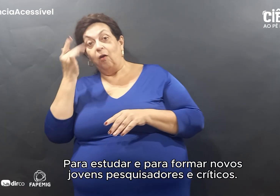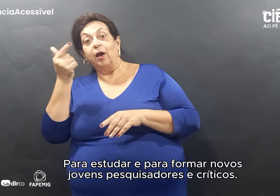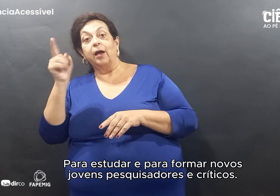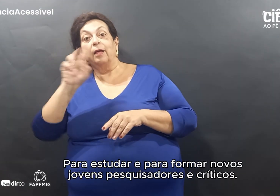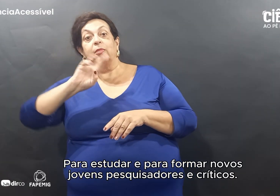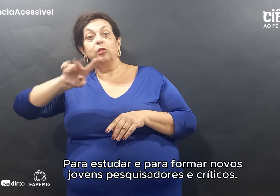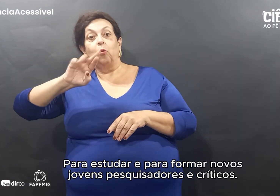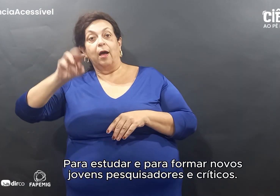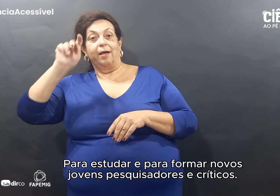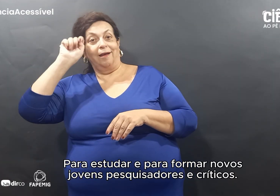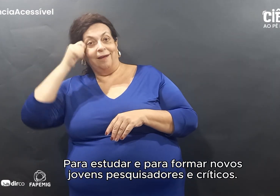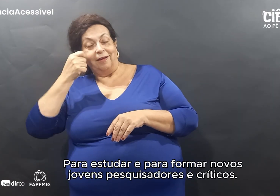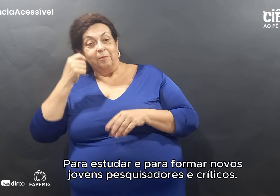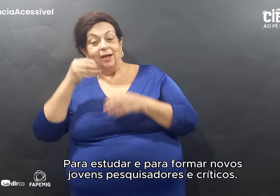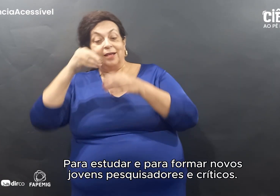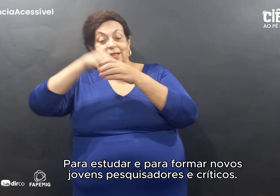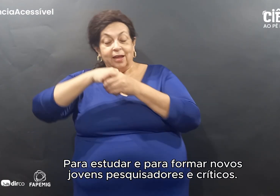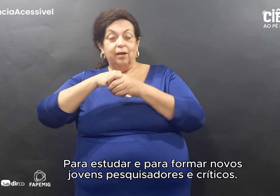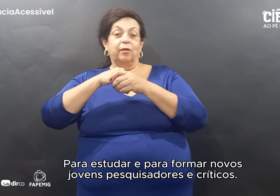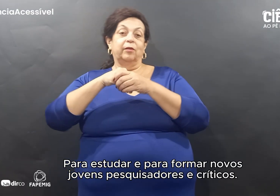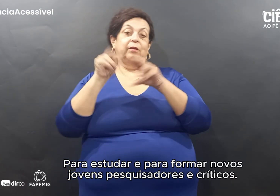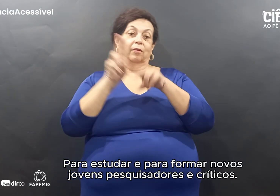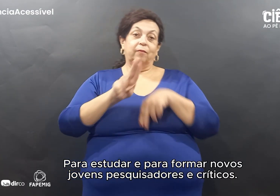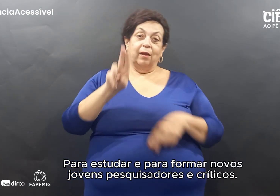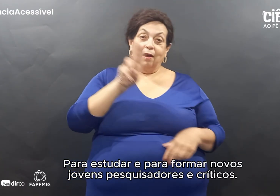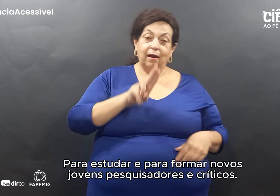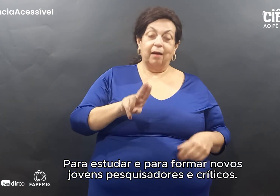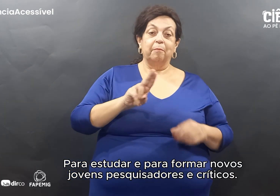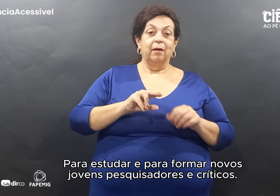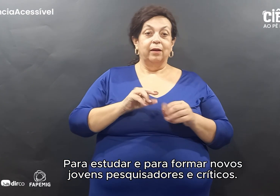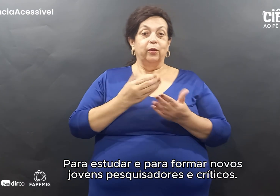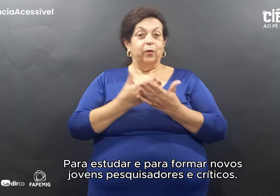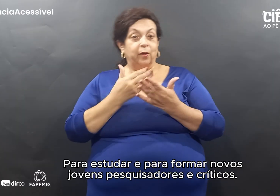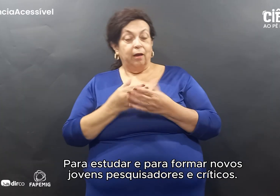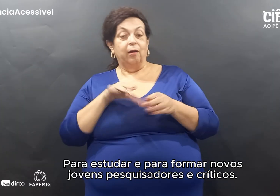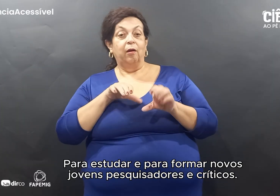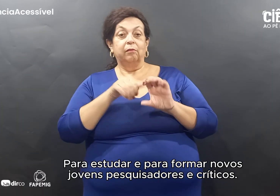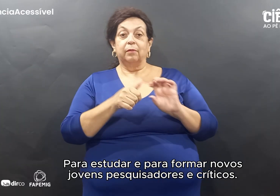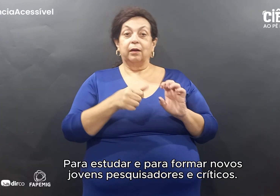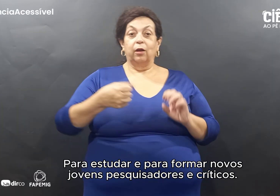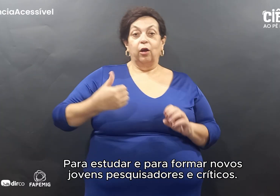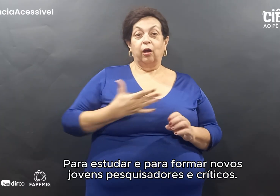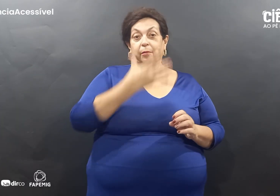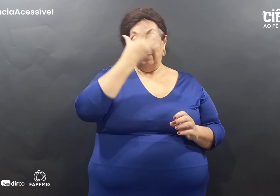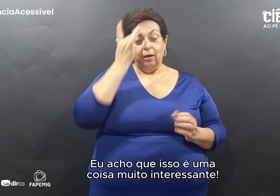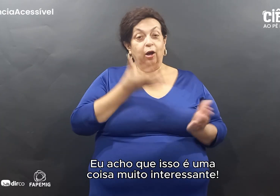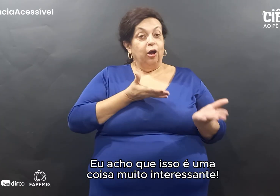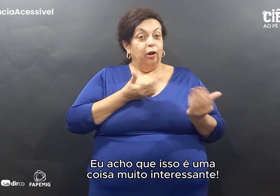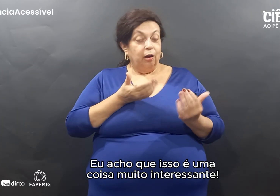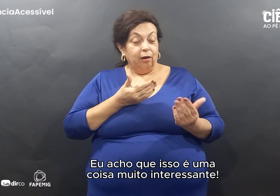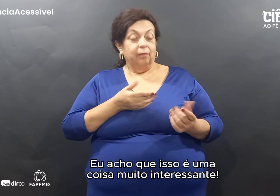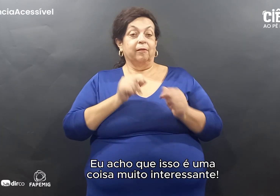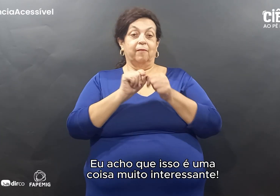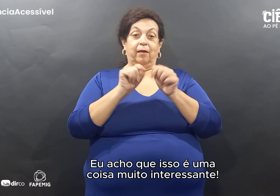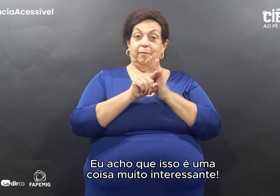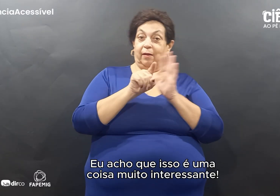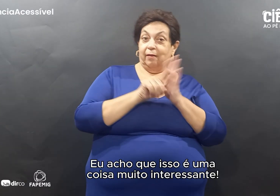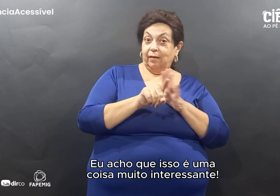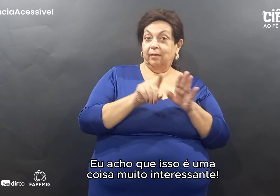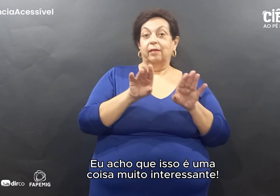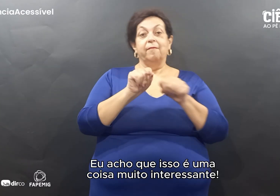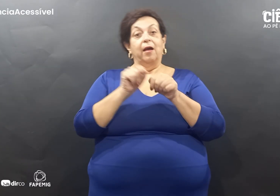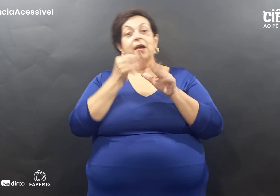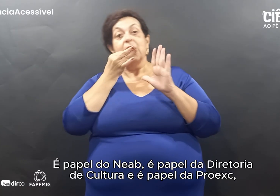para estudar, para formar novos jovens pesquisadores e críticos. Eu acho que isso é uma coisa